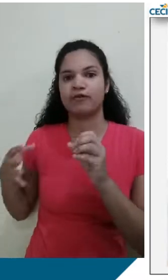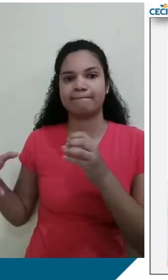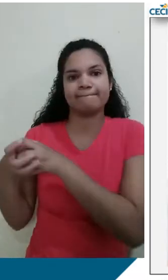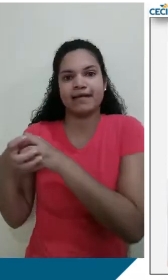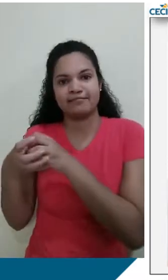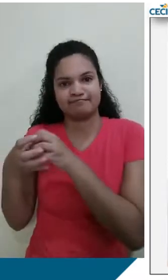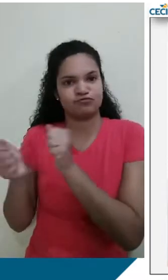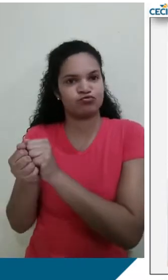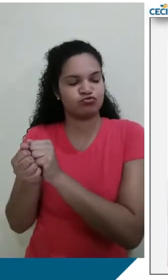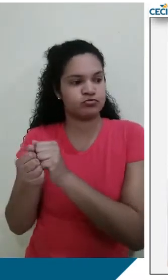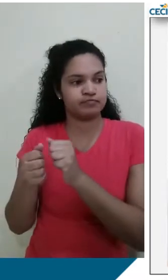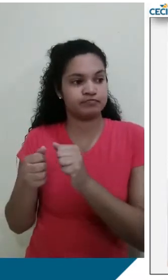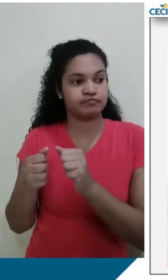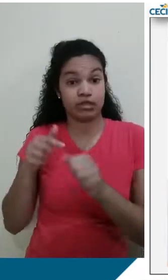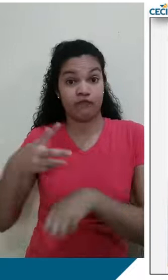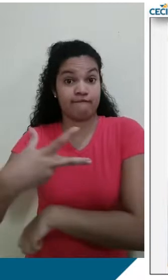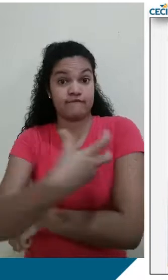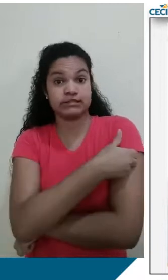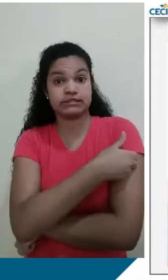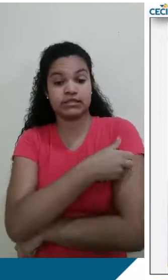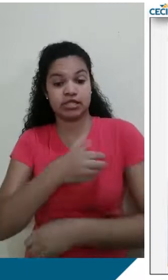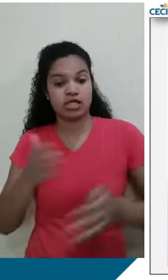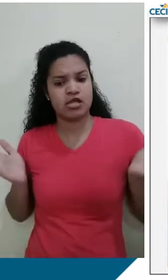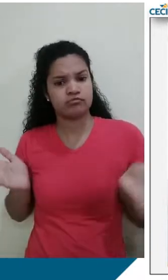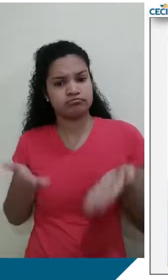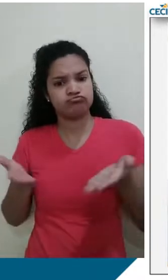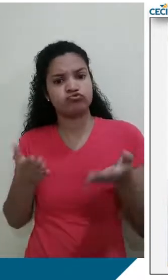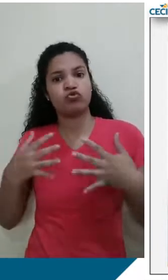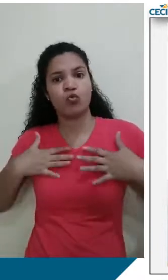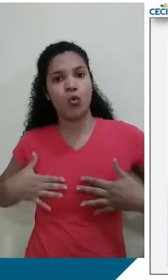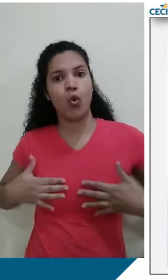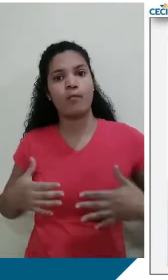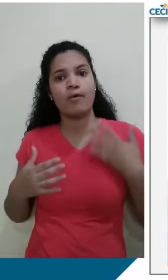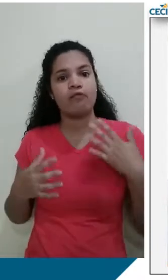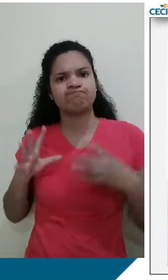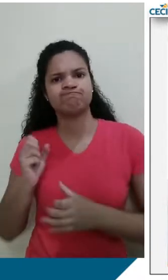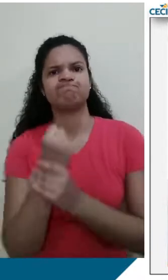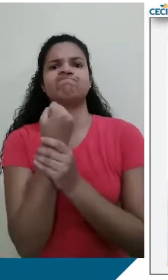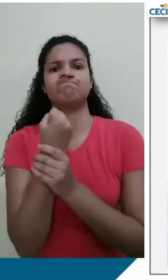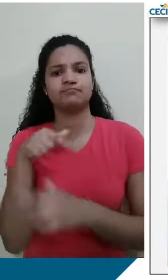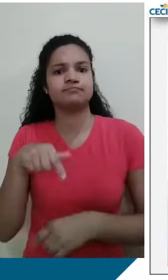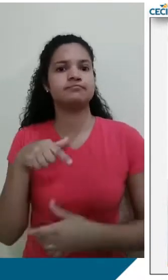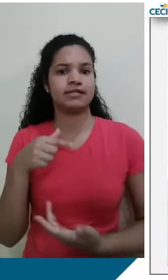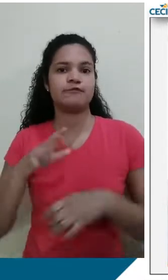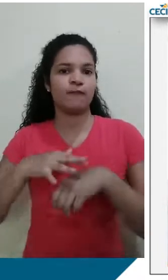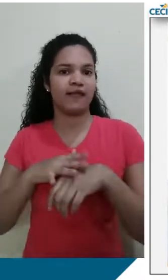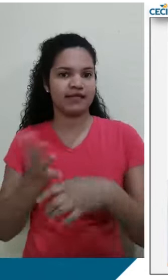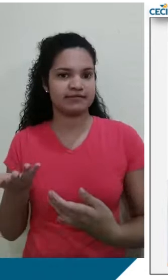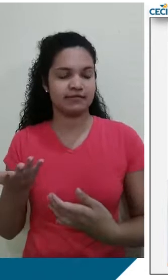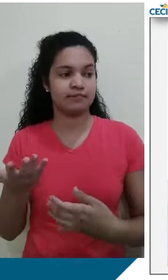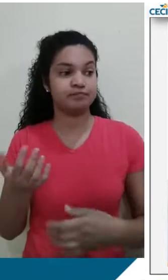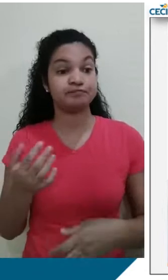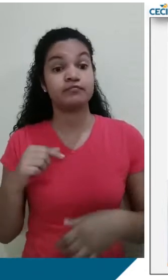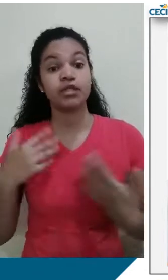numa estratégia de estimular o organismo a produzir uma defesa contra esse agente causador de doença. Isso